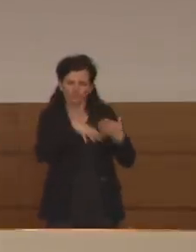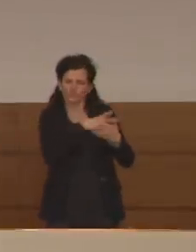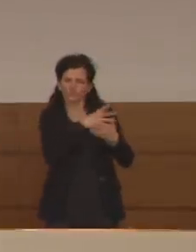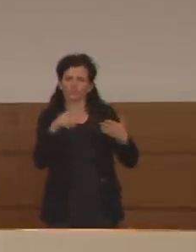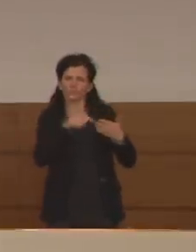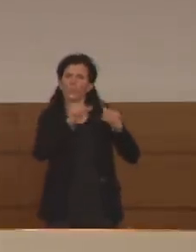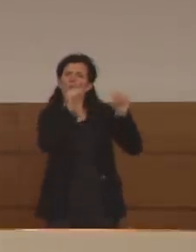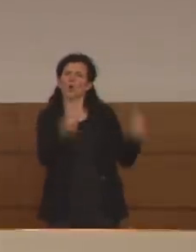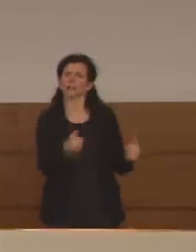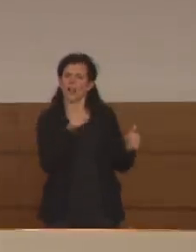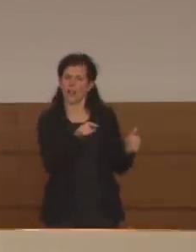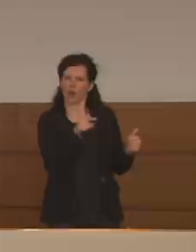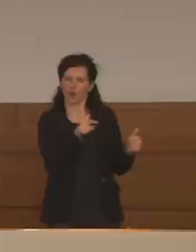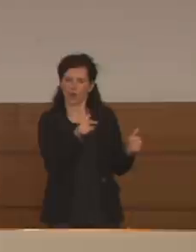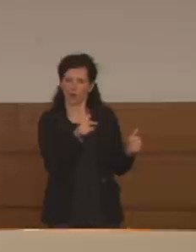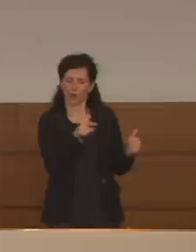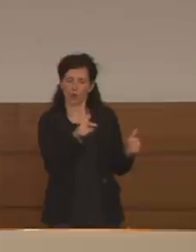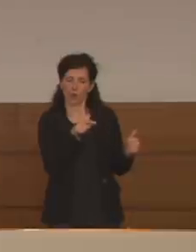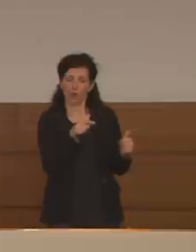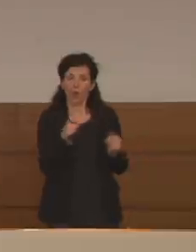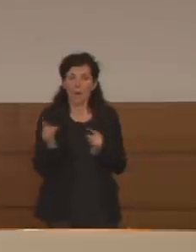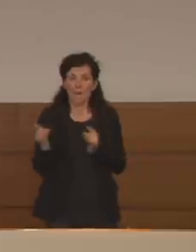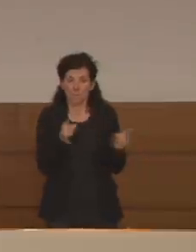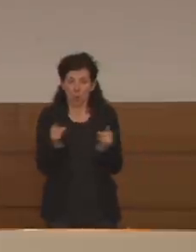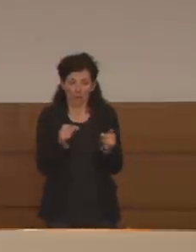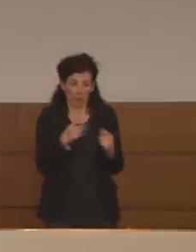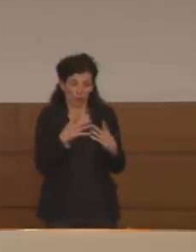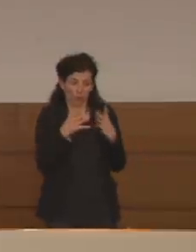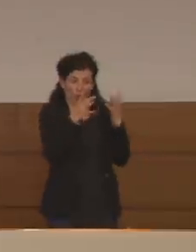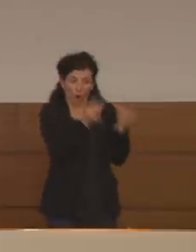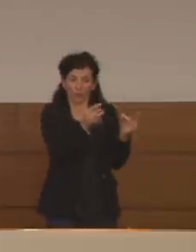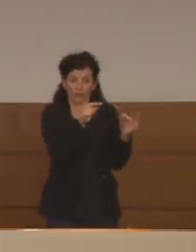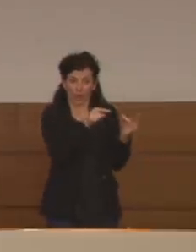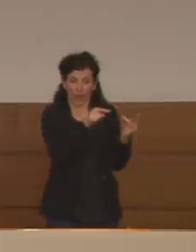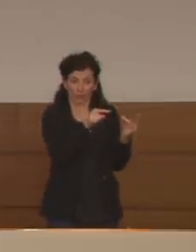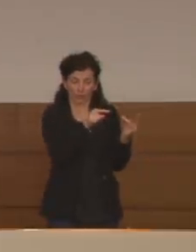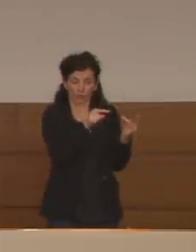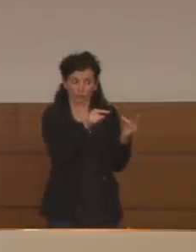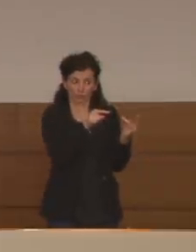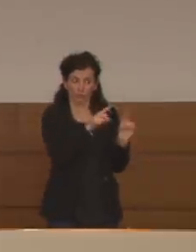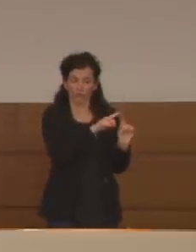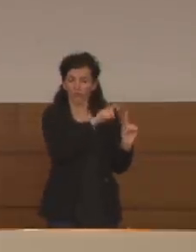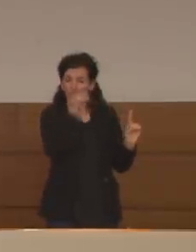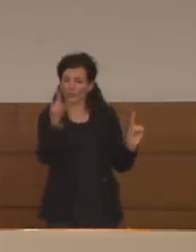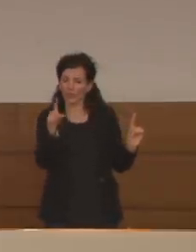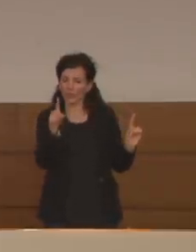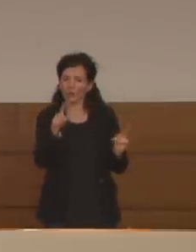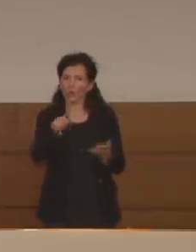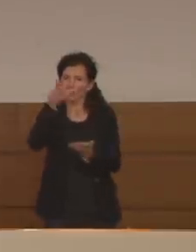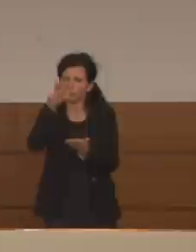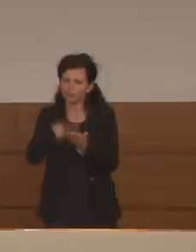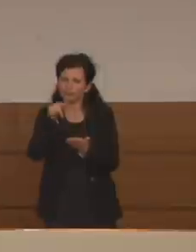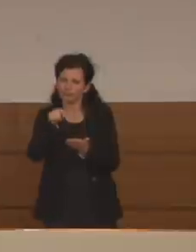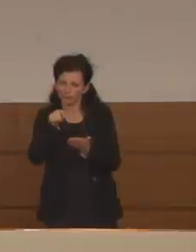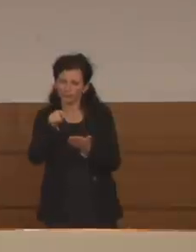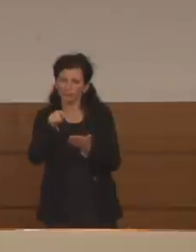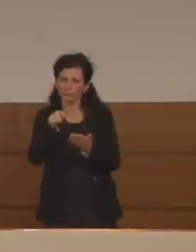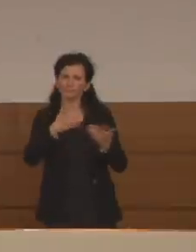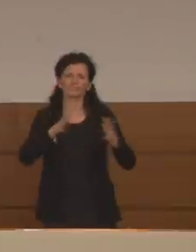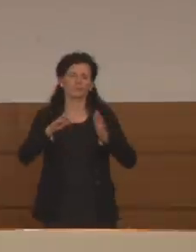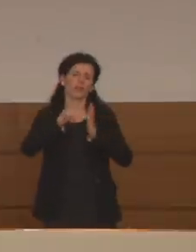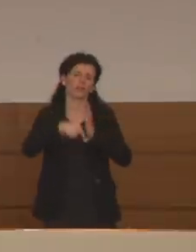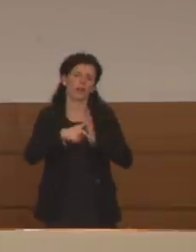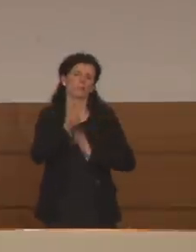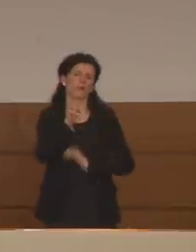dalla dal contagio alla notifica diciamo stiamo probabilmente sui venti